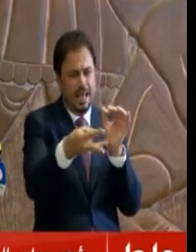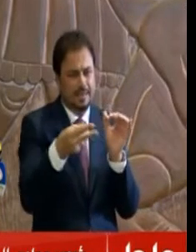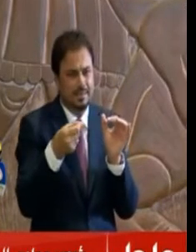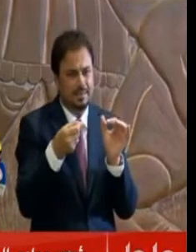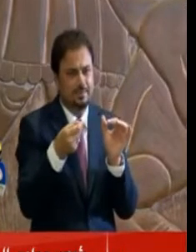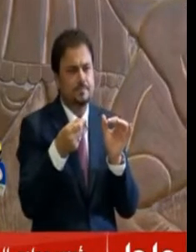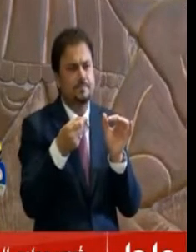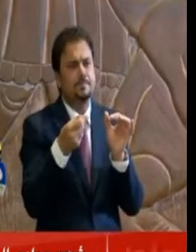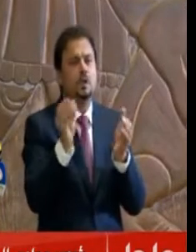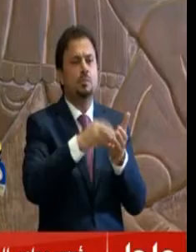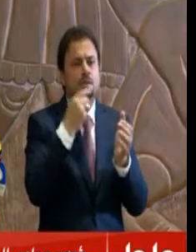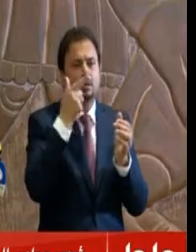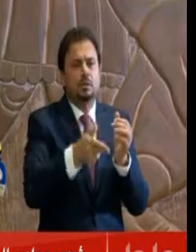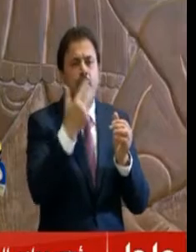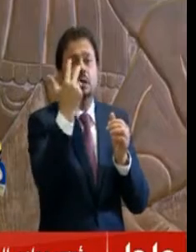في هذا العدد، و